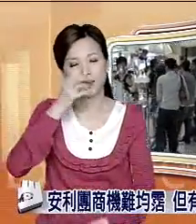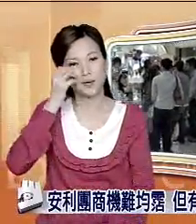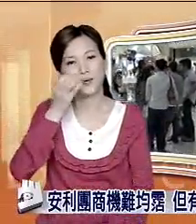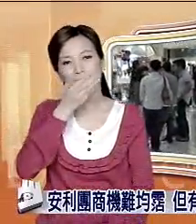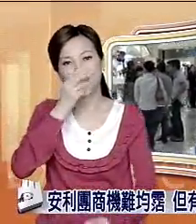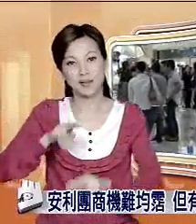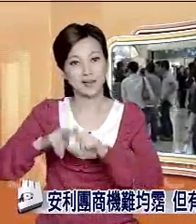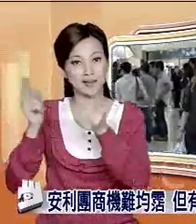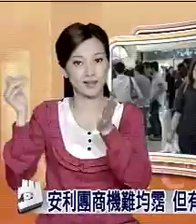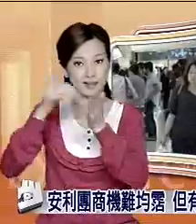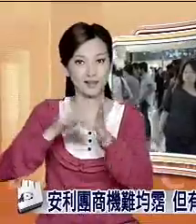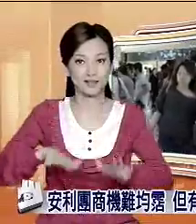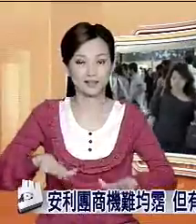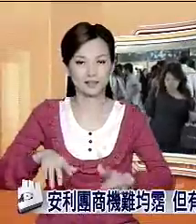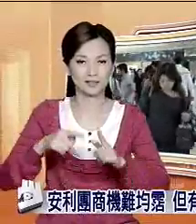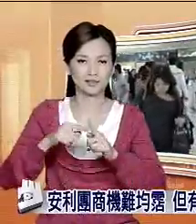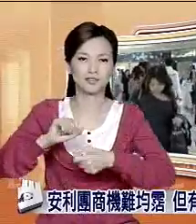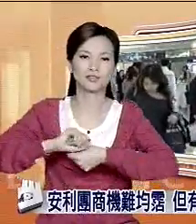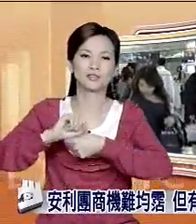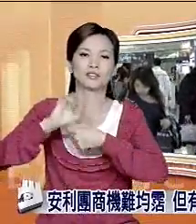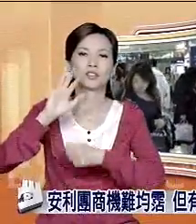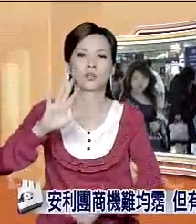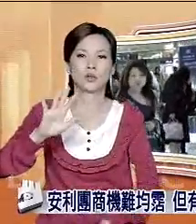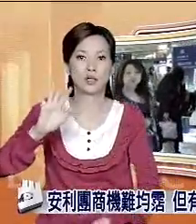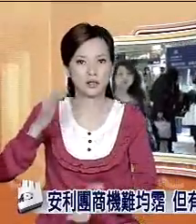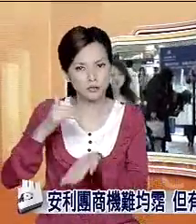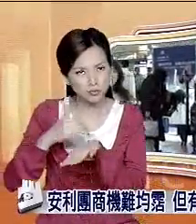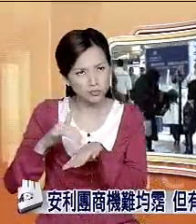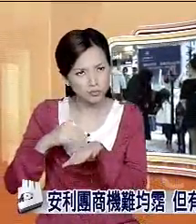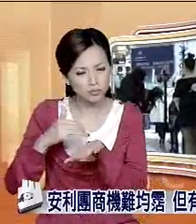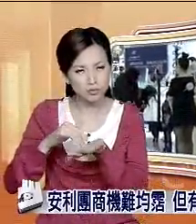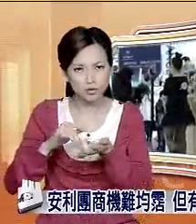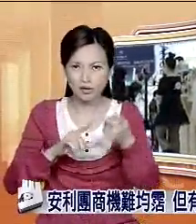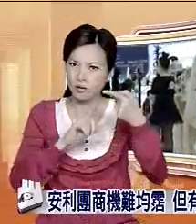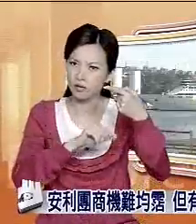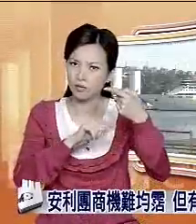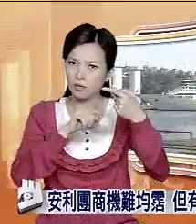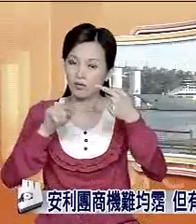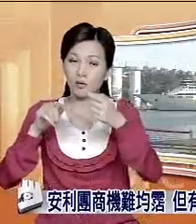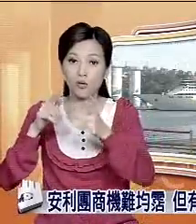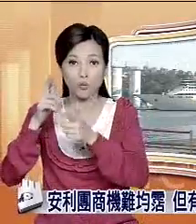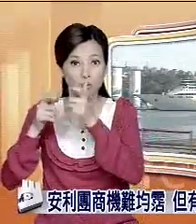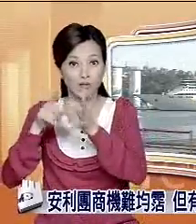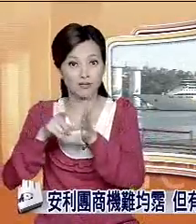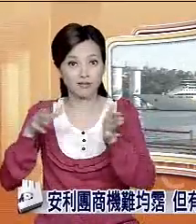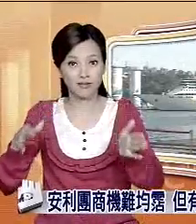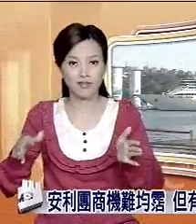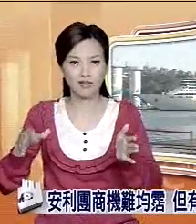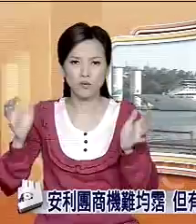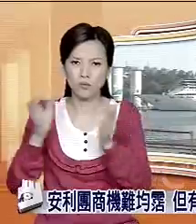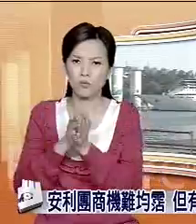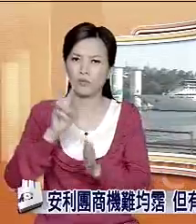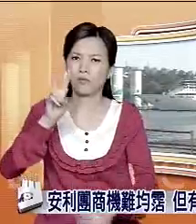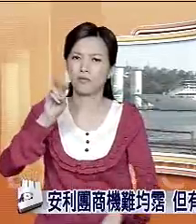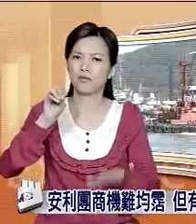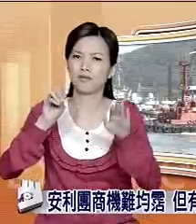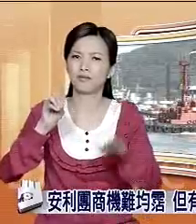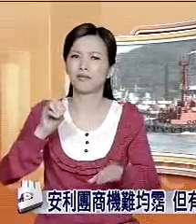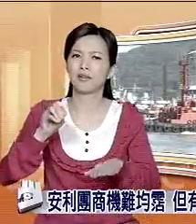成长，不过到一月过年也不到2万人，平均一天就只有624人，要